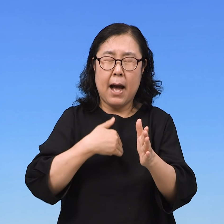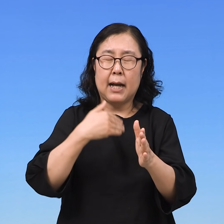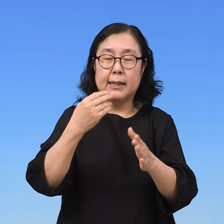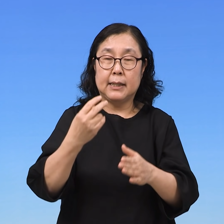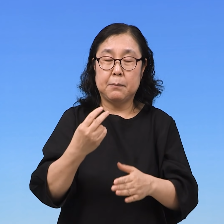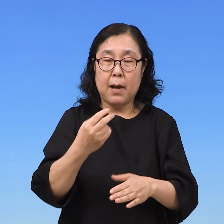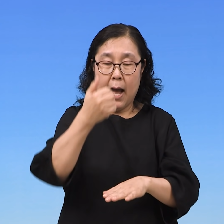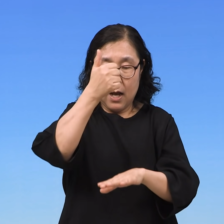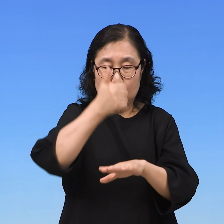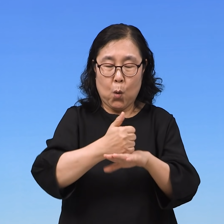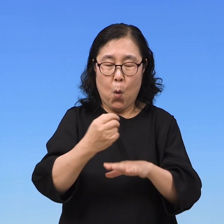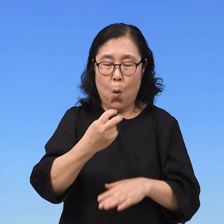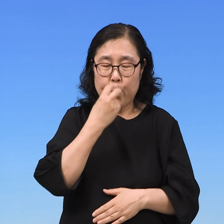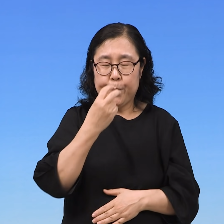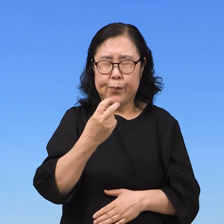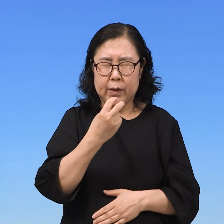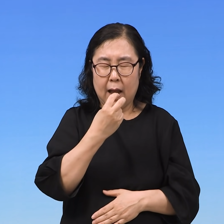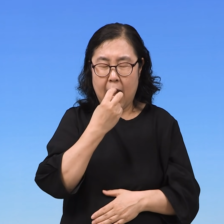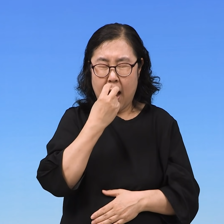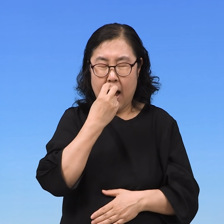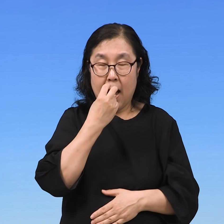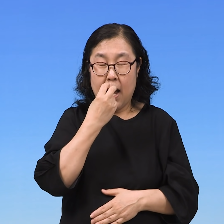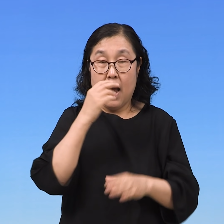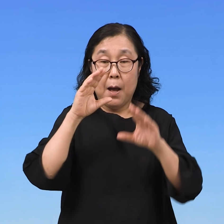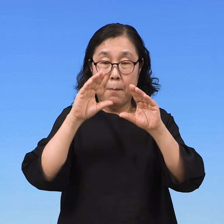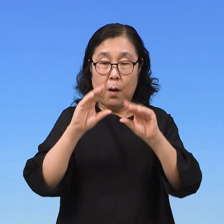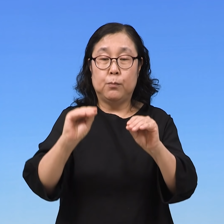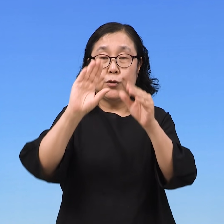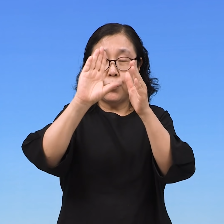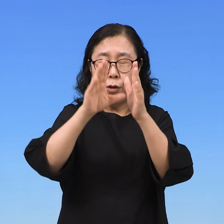나의 마지막 호흡 다 하도록,